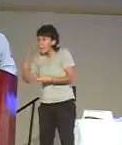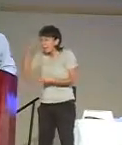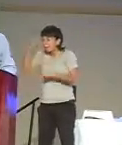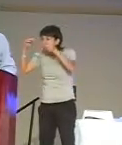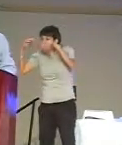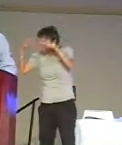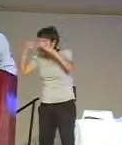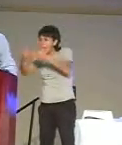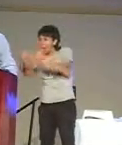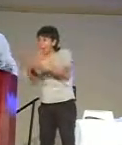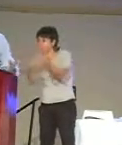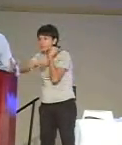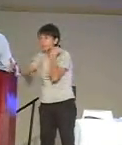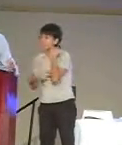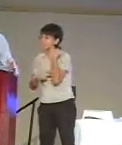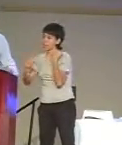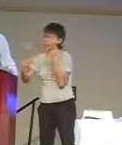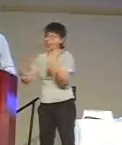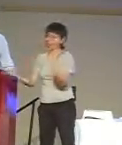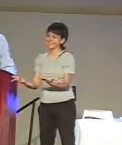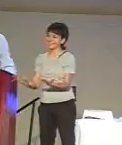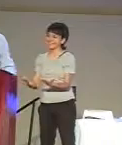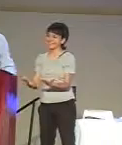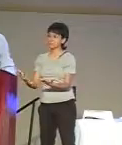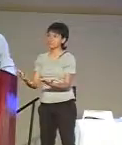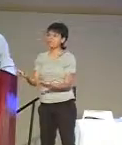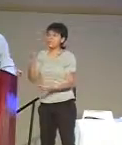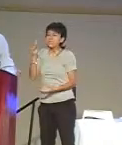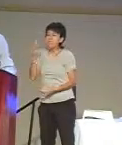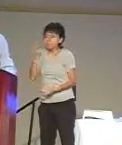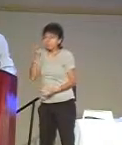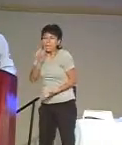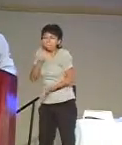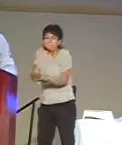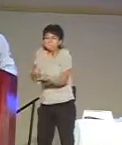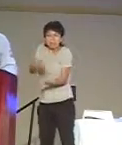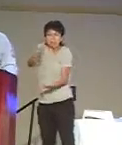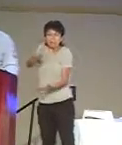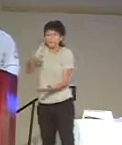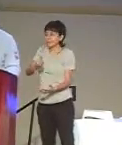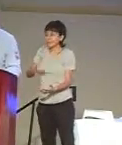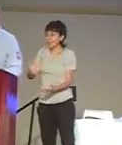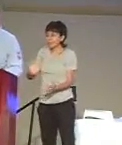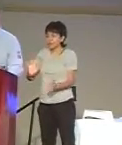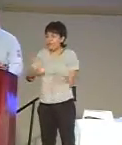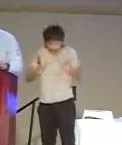casos, es siempre una feliz sorpresa. Una sorpresa.